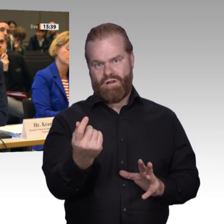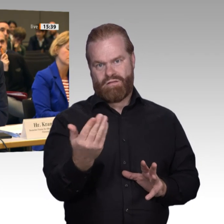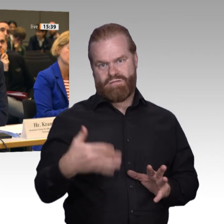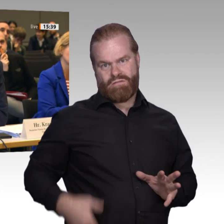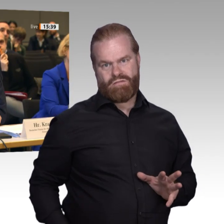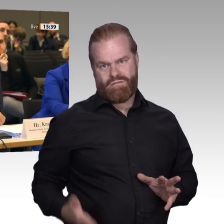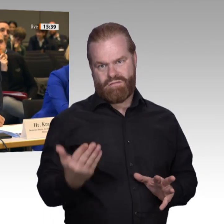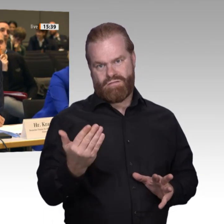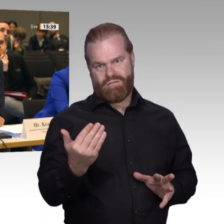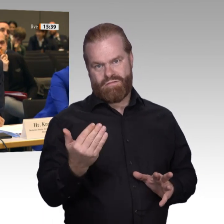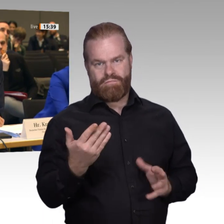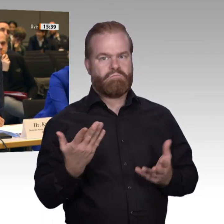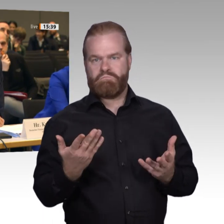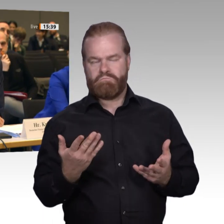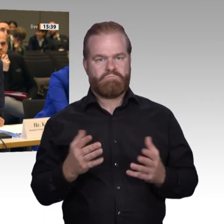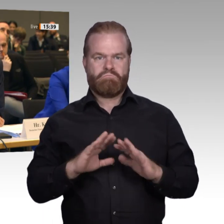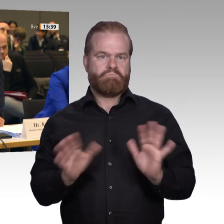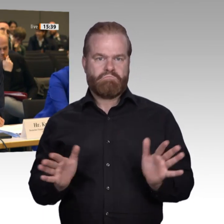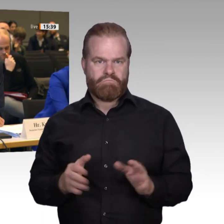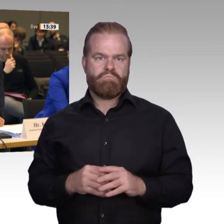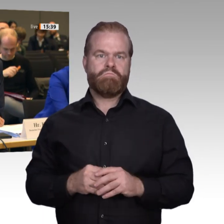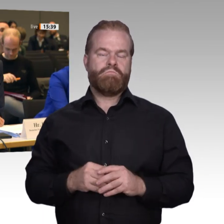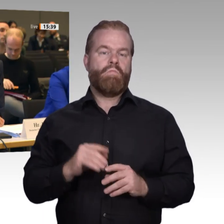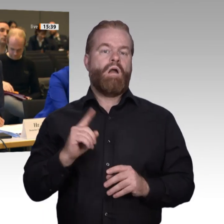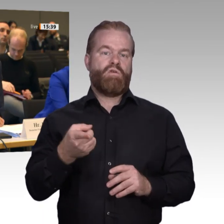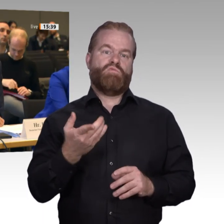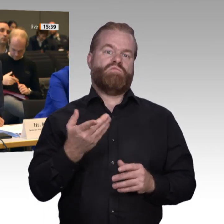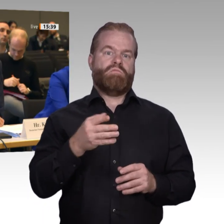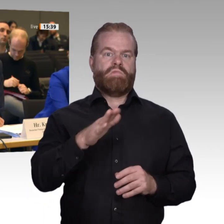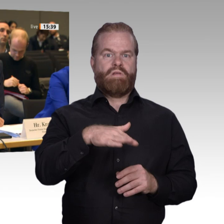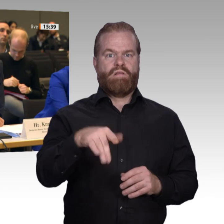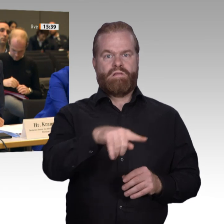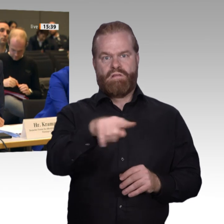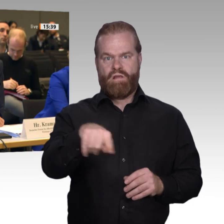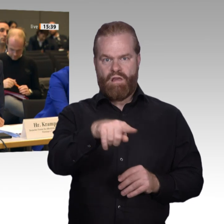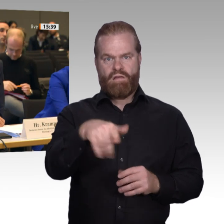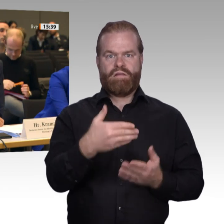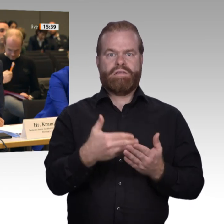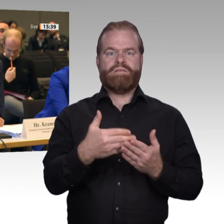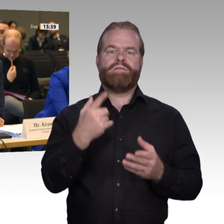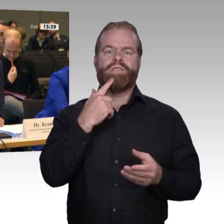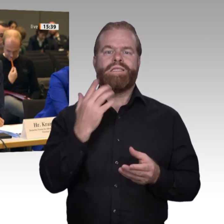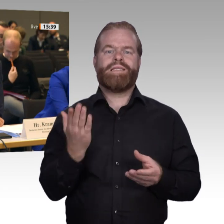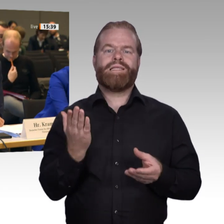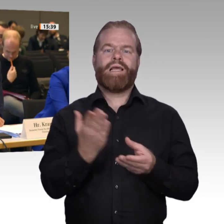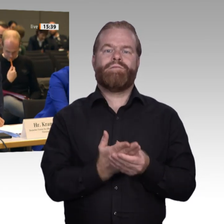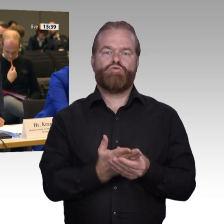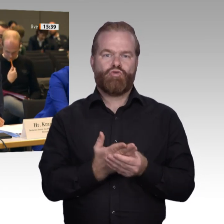Sandwich-Generation, die sich keine Sorgen mehr machen müssen vor finanziellen Risiken bei Eintreten der Pflegebedürftigkeit der